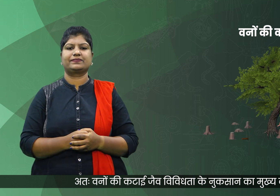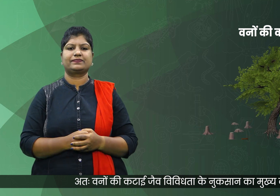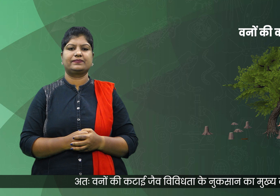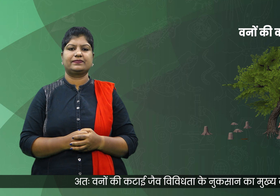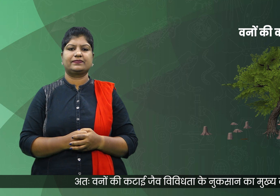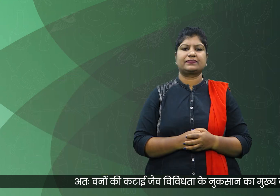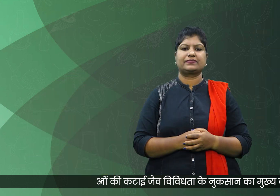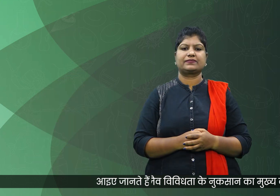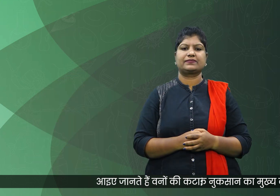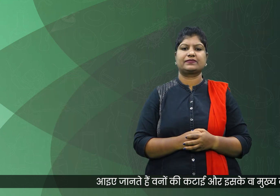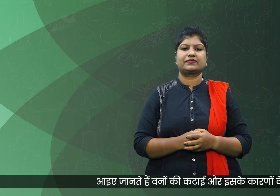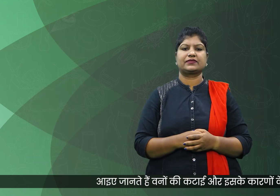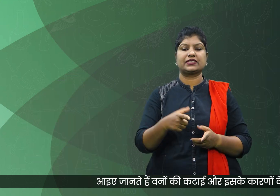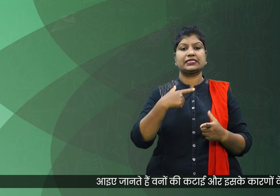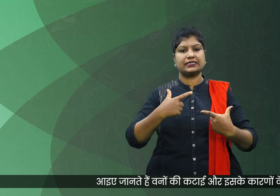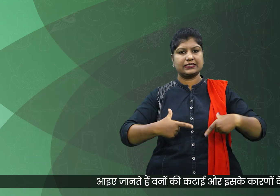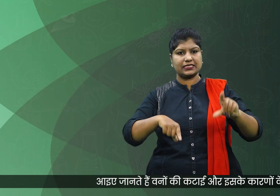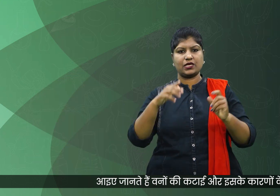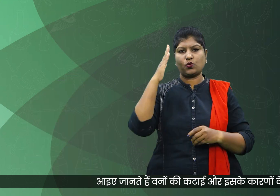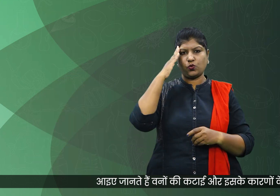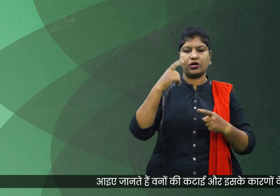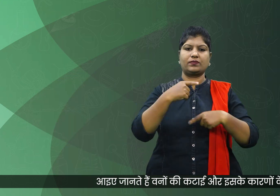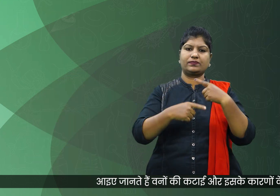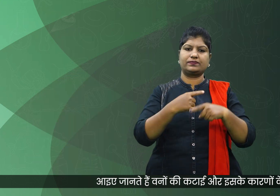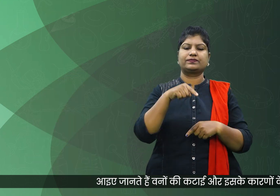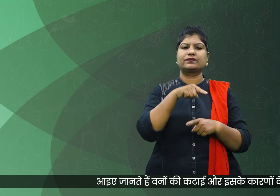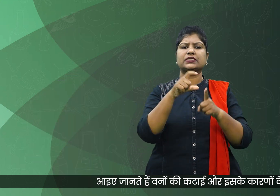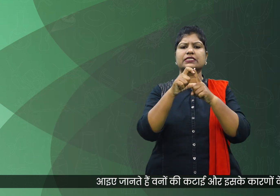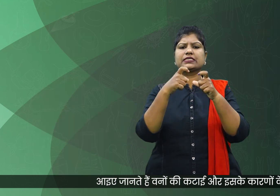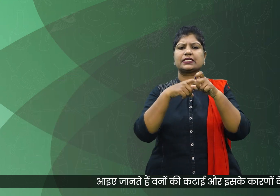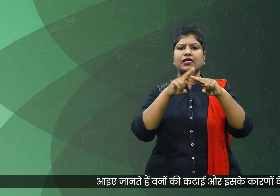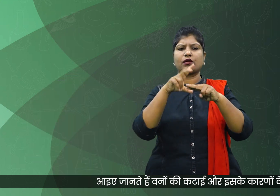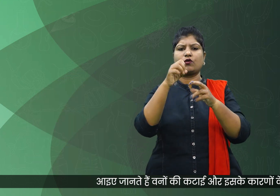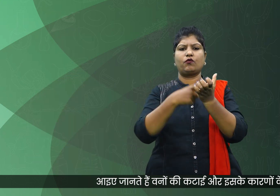आए जानते हैं वनों की कटाई और इसके कारणों के बारे में।